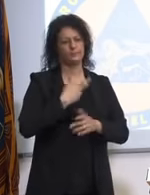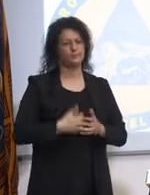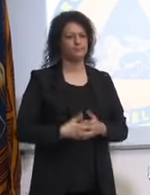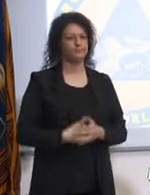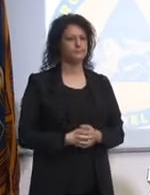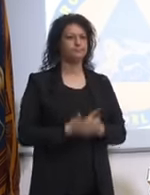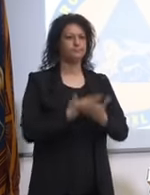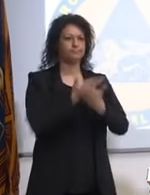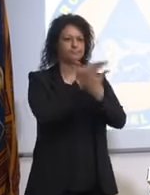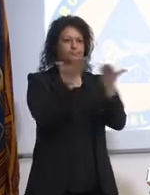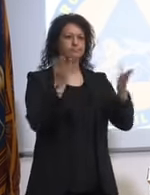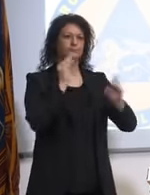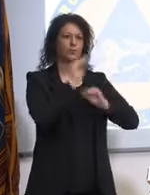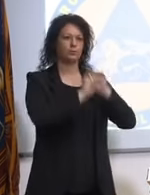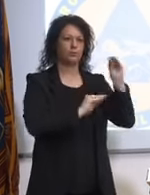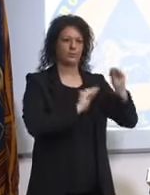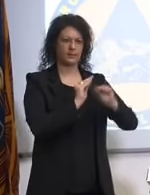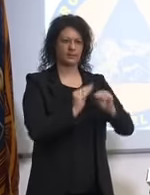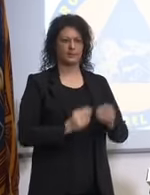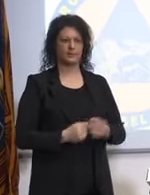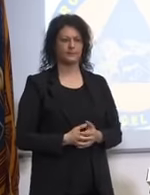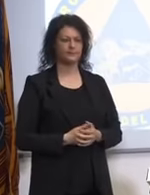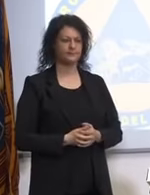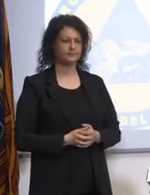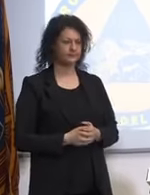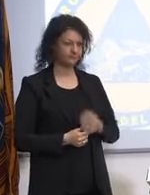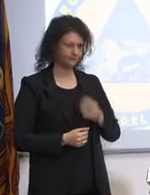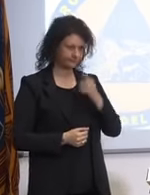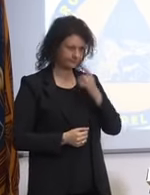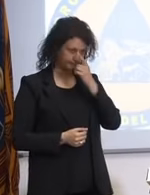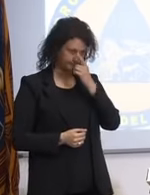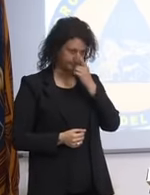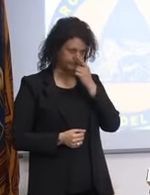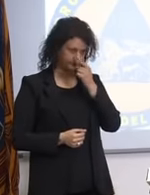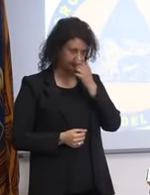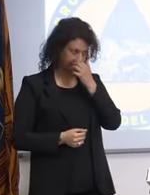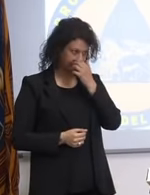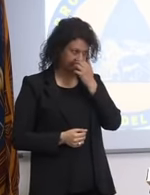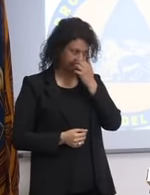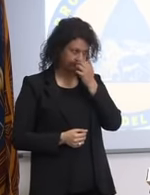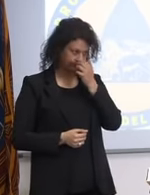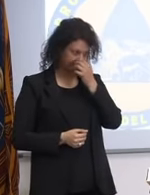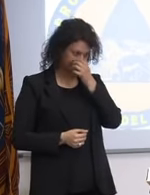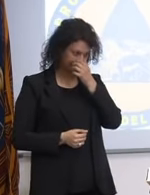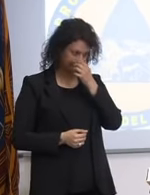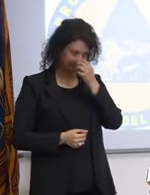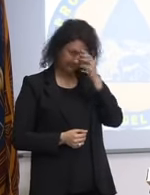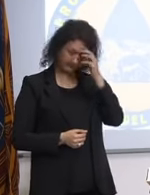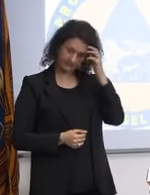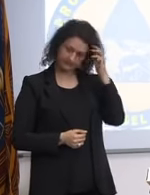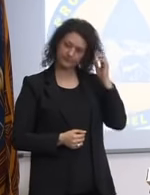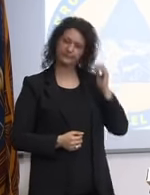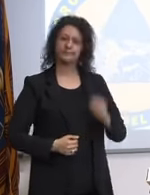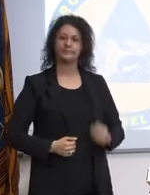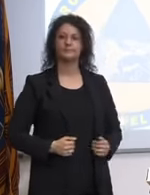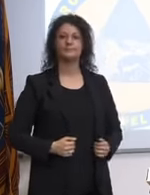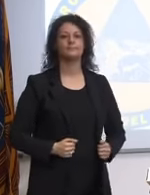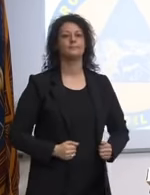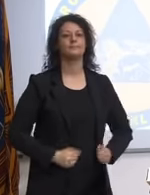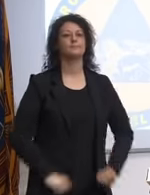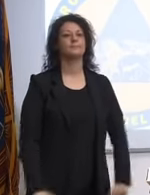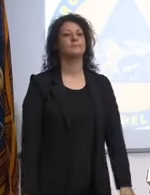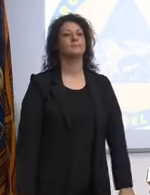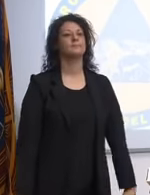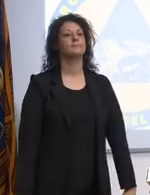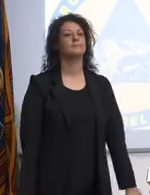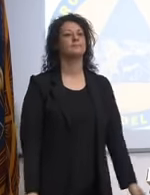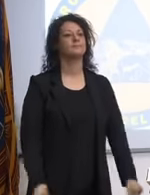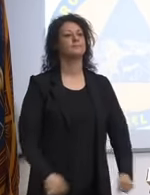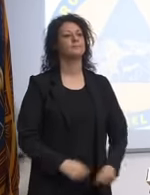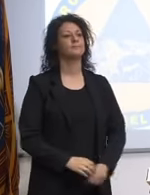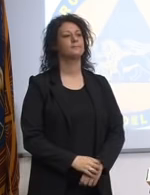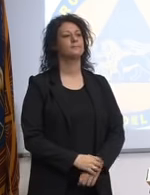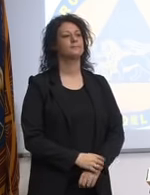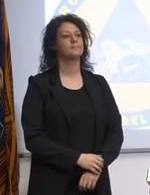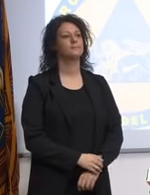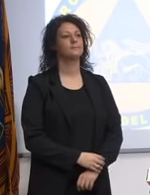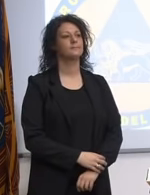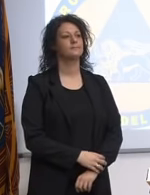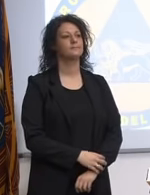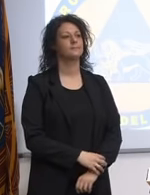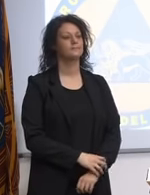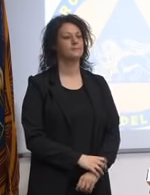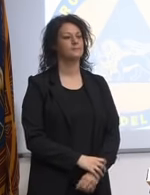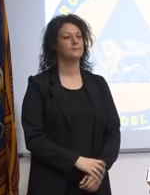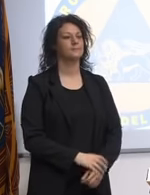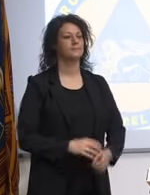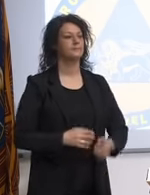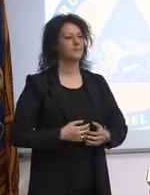Allora facciamo il solito giro, cominciamo 1, 2, 3, 4, 5, 6, insomma, andiamo da sinistra verso destra,